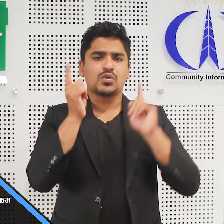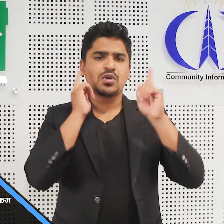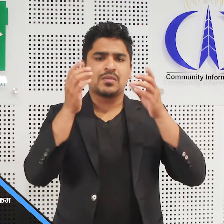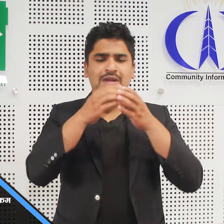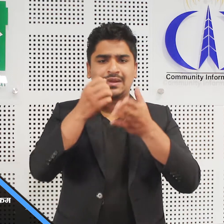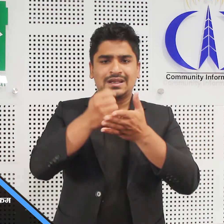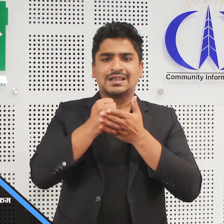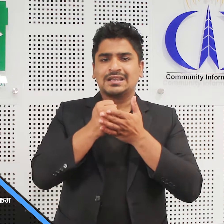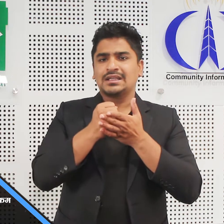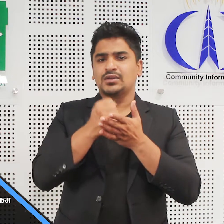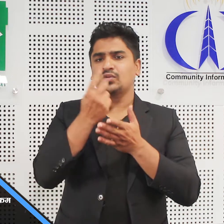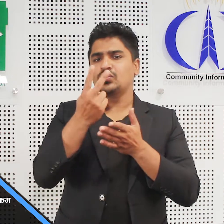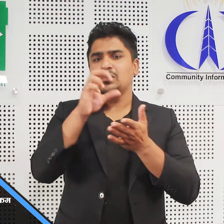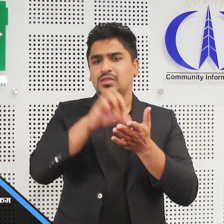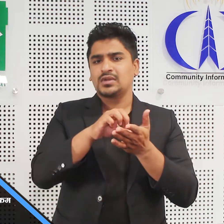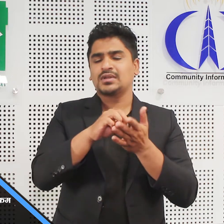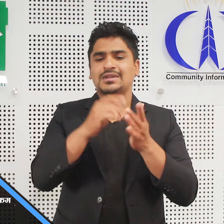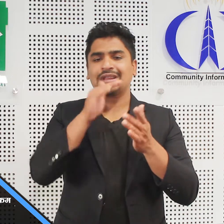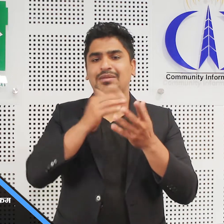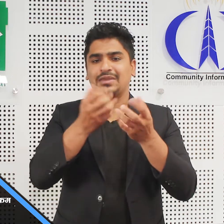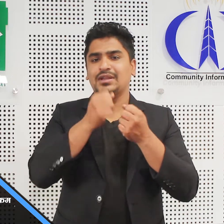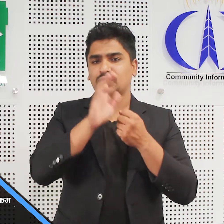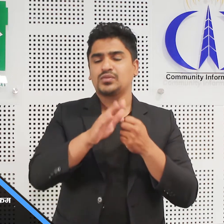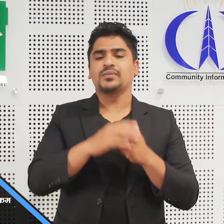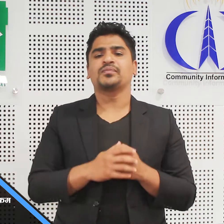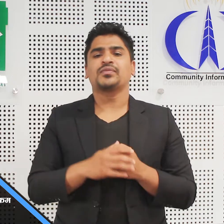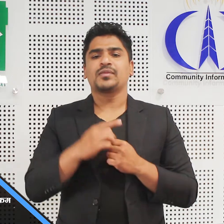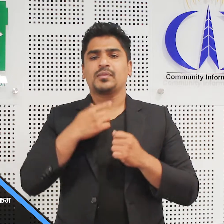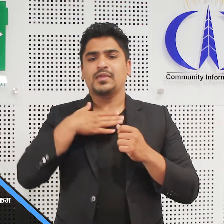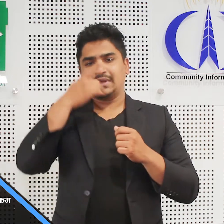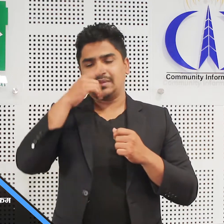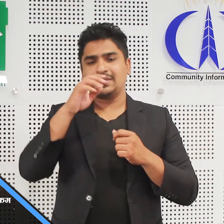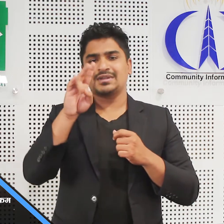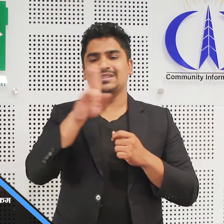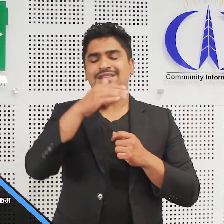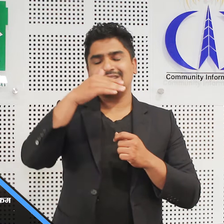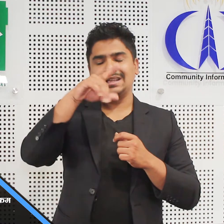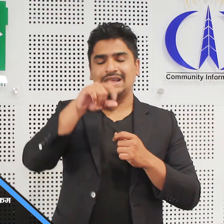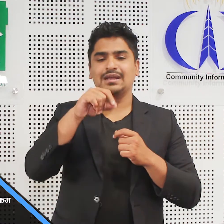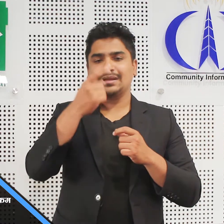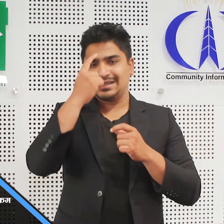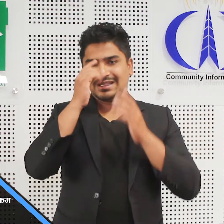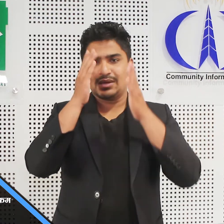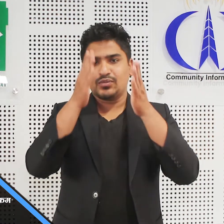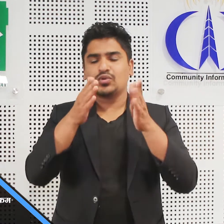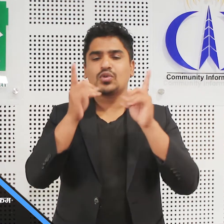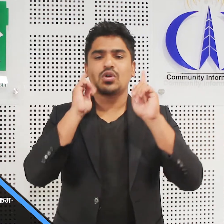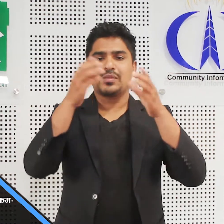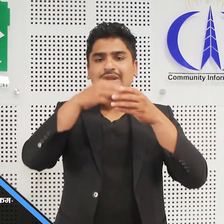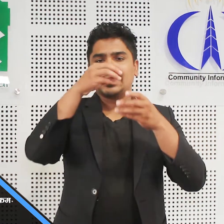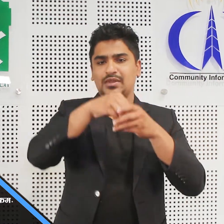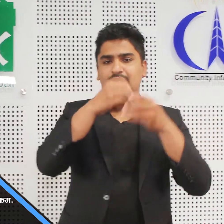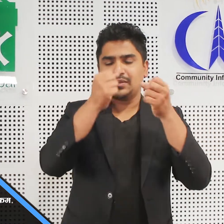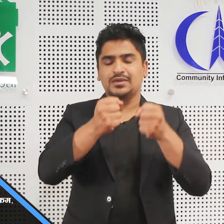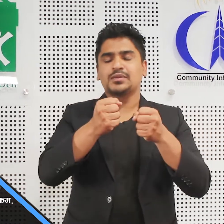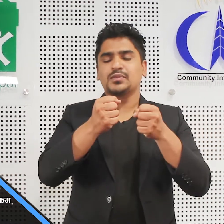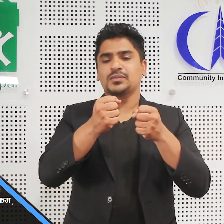लिएको दुईचोटि ट्रेनिङ चाहिँ लिएको छु मलाई। नमस्कार, मेरो नाम शिला सापकोटा, म टिकापुर नगरपालिकाभित्र नै सानो व्यवसाय गरेर बसेको छु।